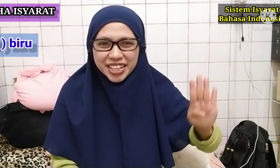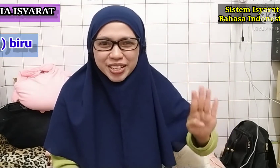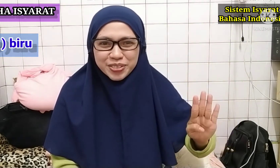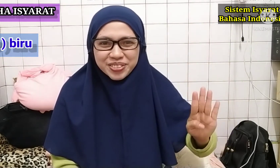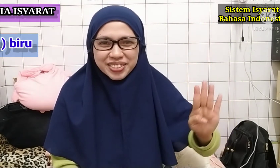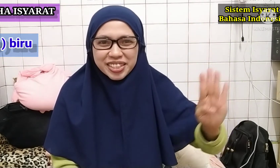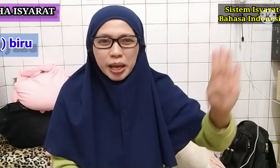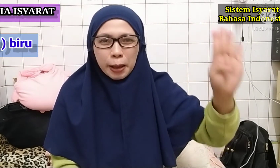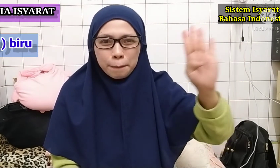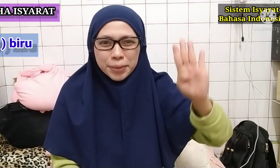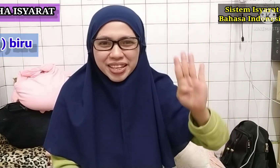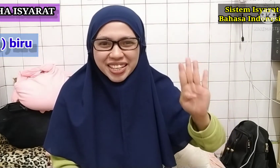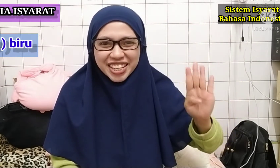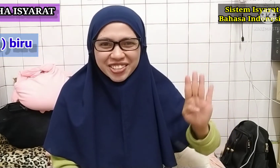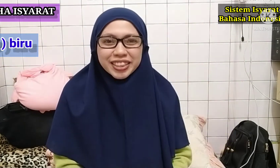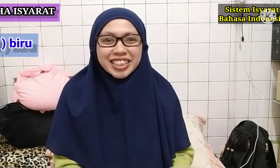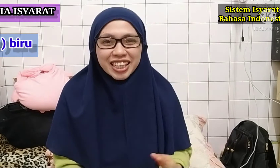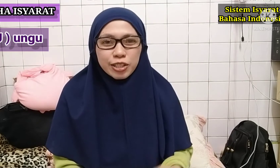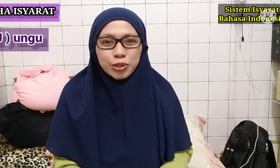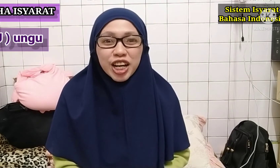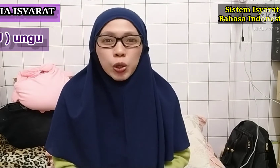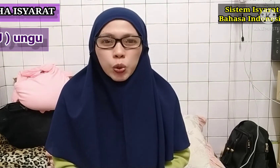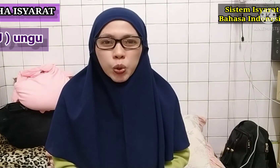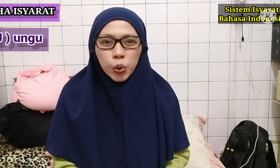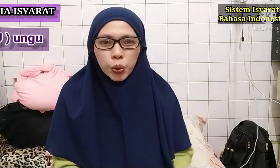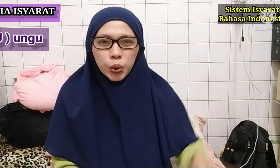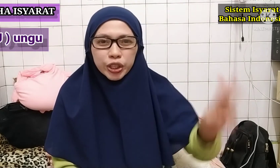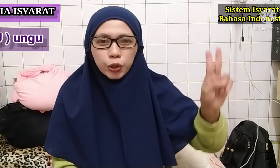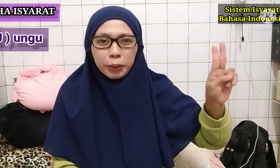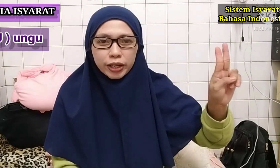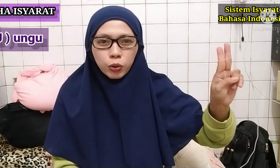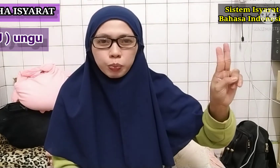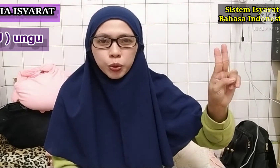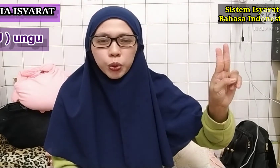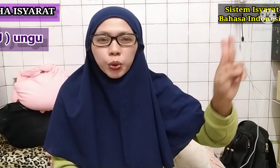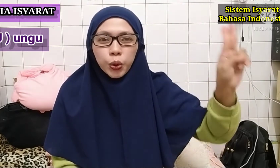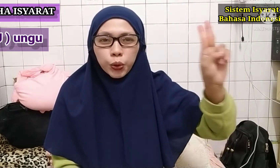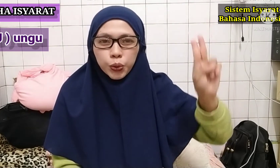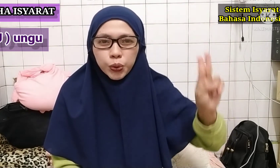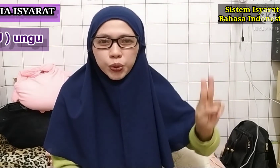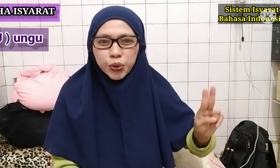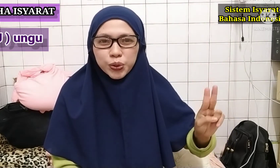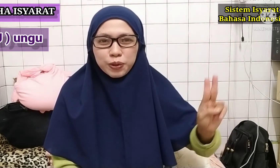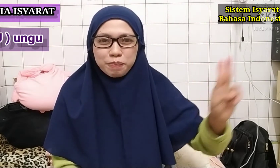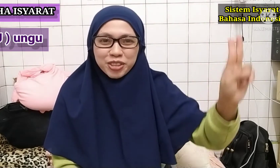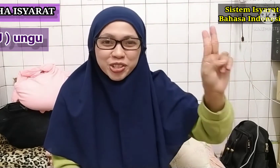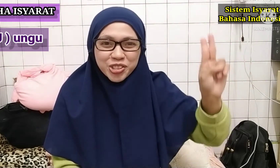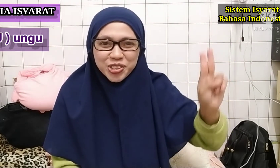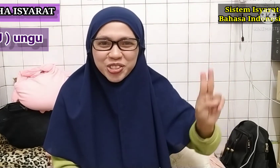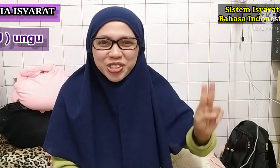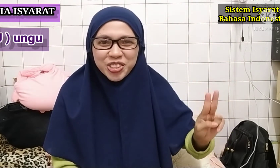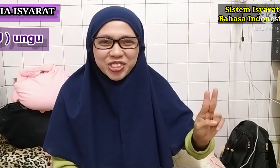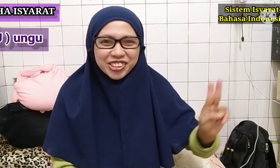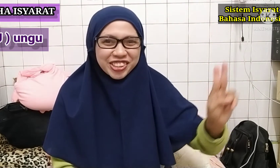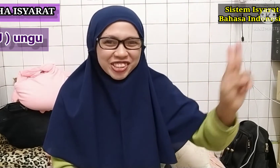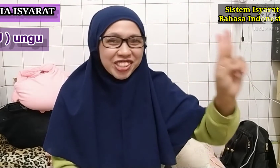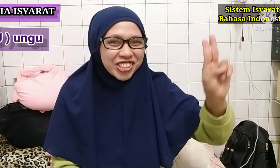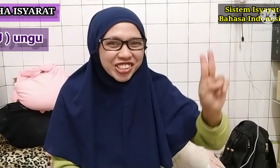biru, biru. Selanjutnya ungu, ungu itu pakai huruf U, ungu, ungu,